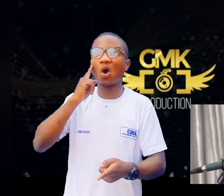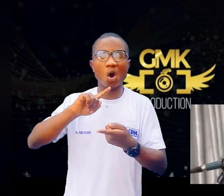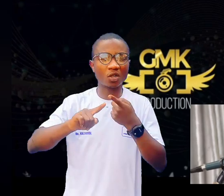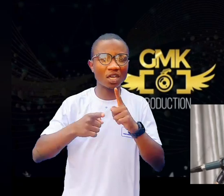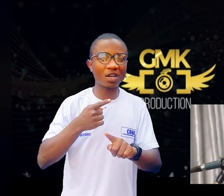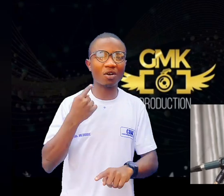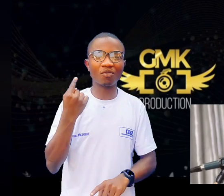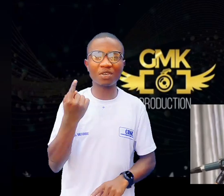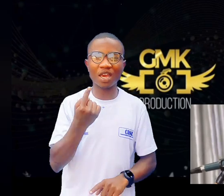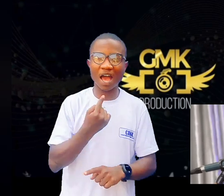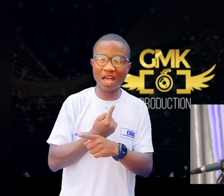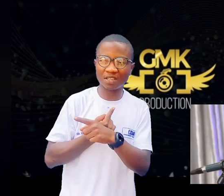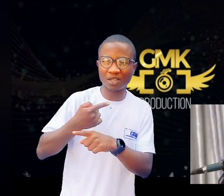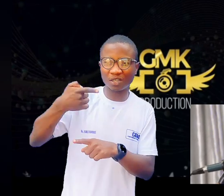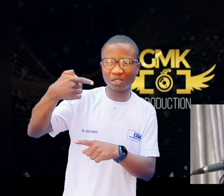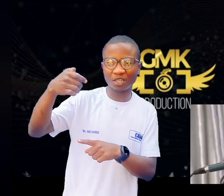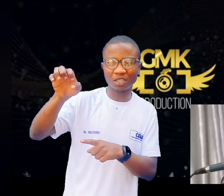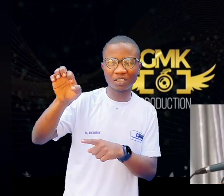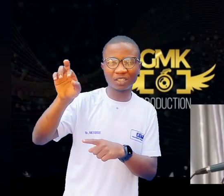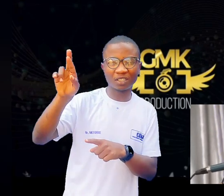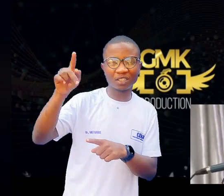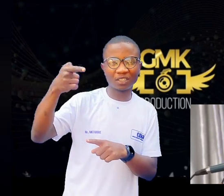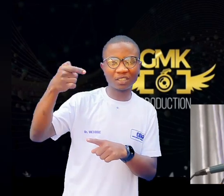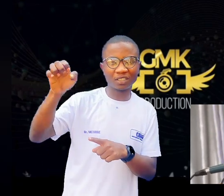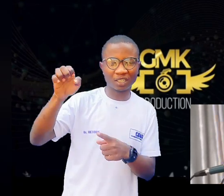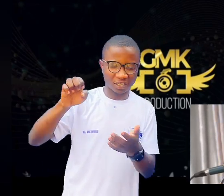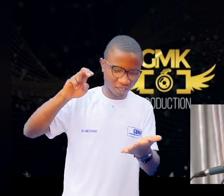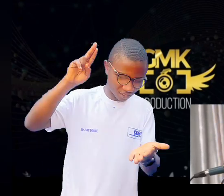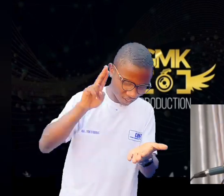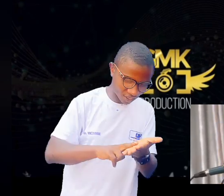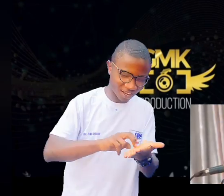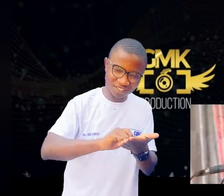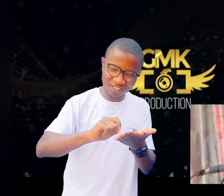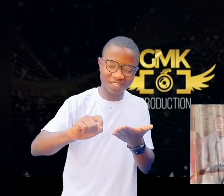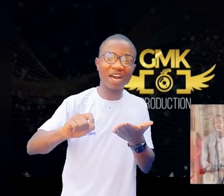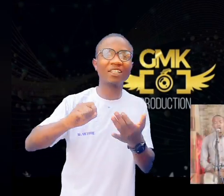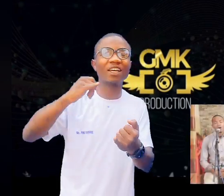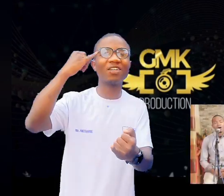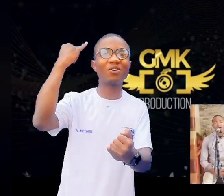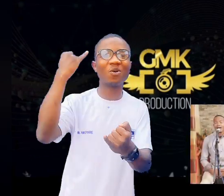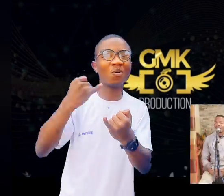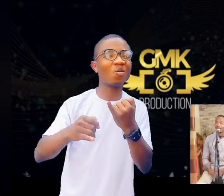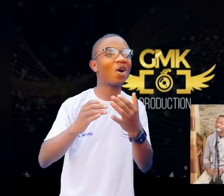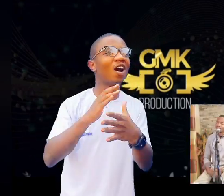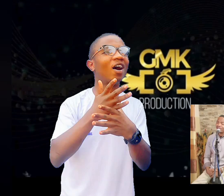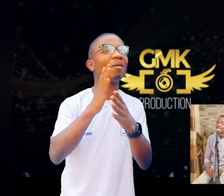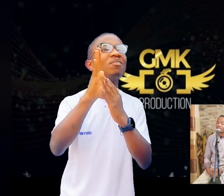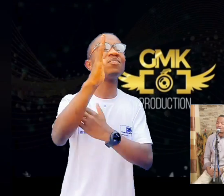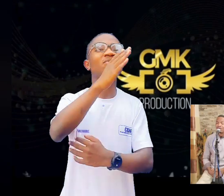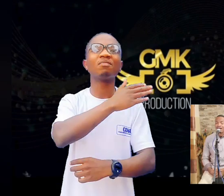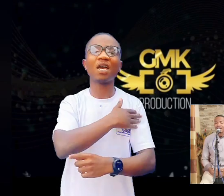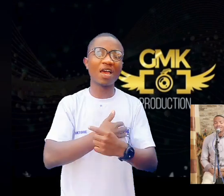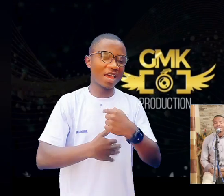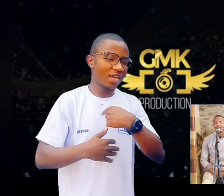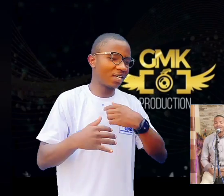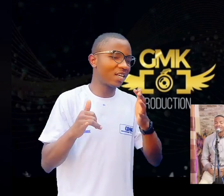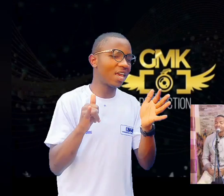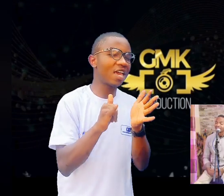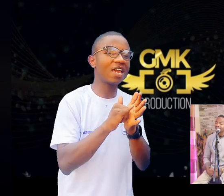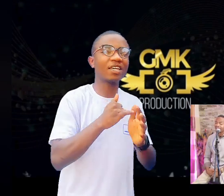Et Georges Lassie a posé la dernière signature entre Dieu et moi.